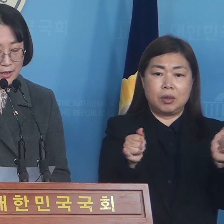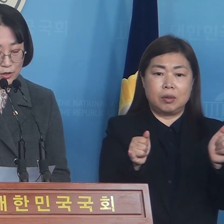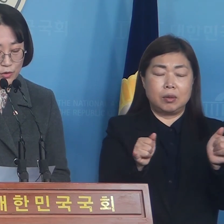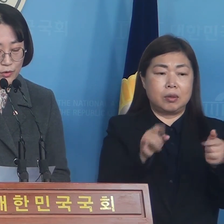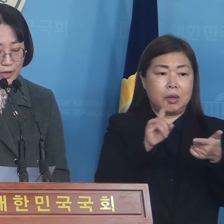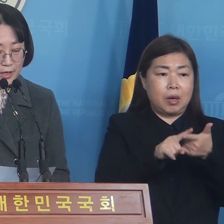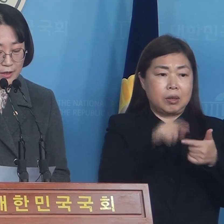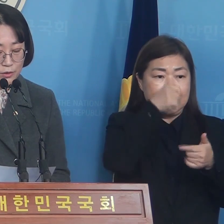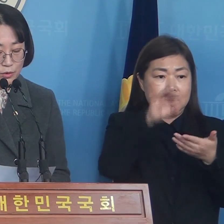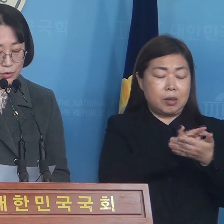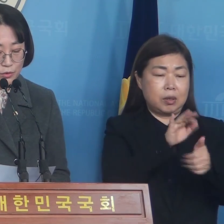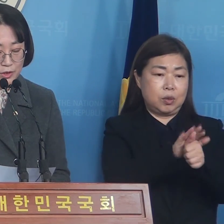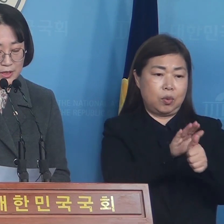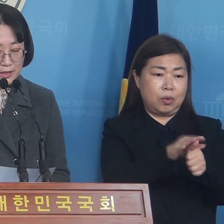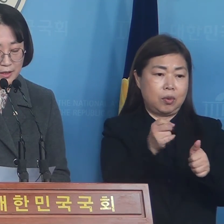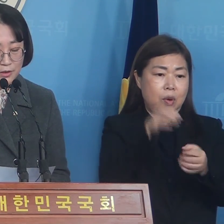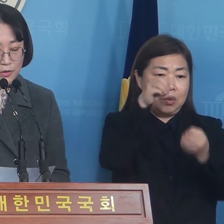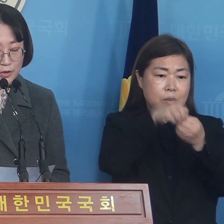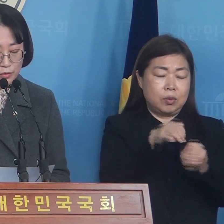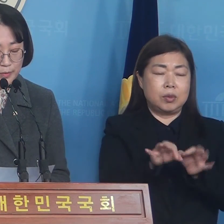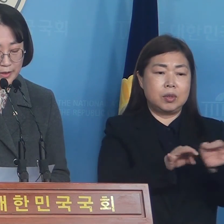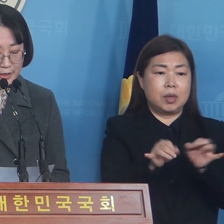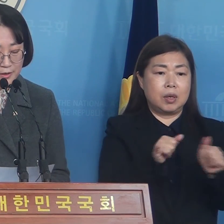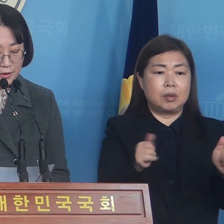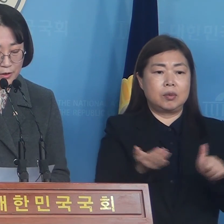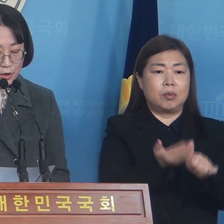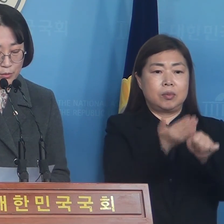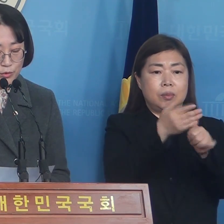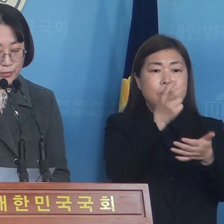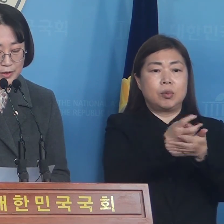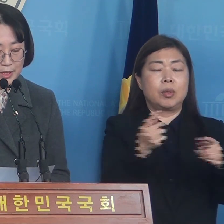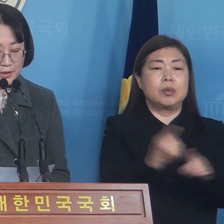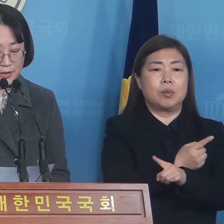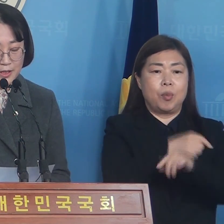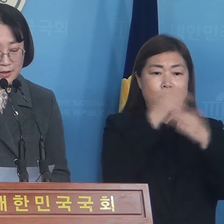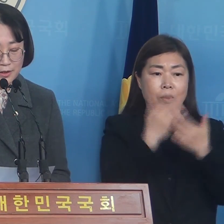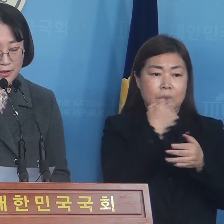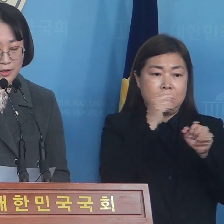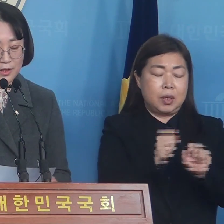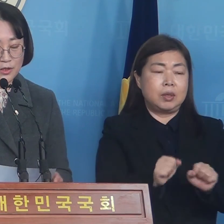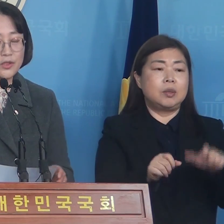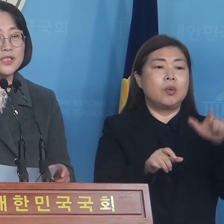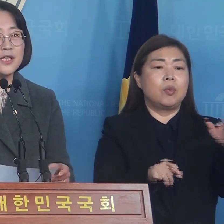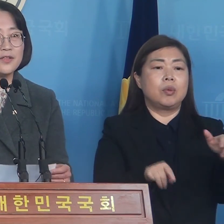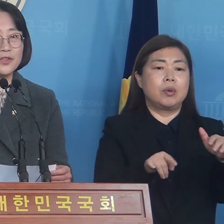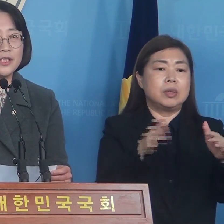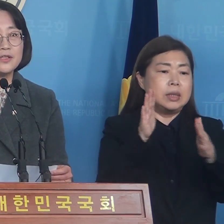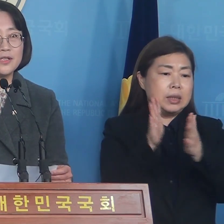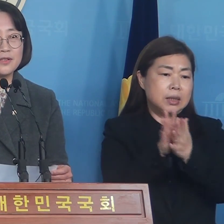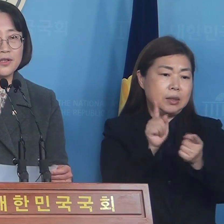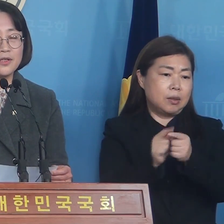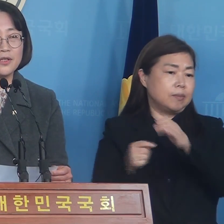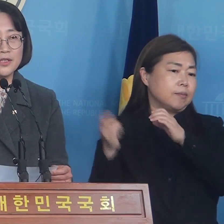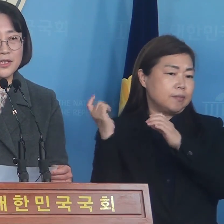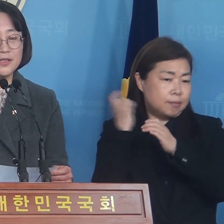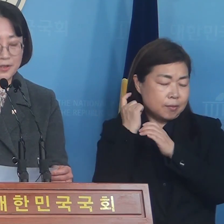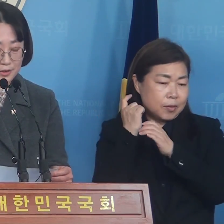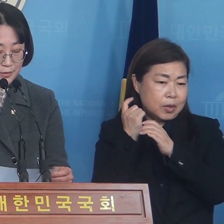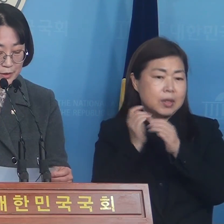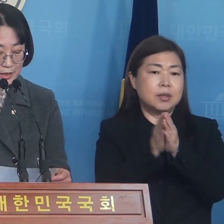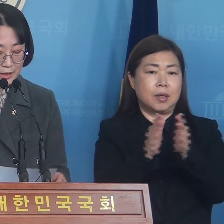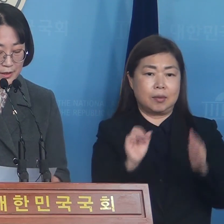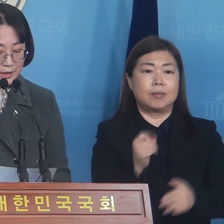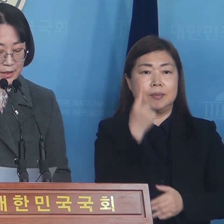대한 예산 지원과 또 전통시장 상점가 유성법 개정 모두 민생 현장에서 청취한 얘기들에서